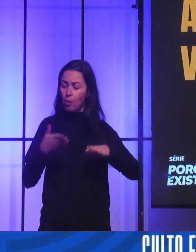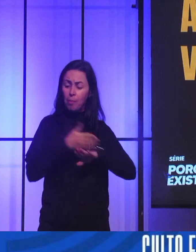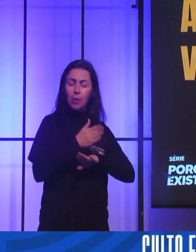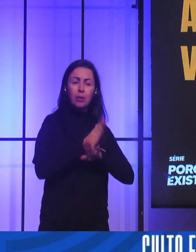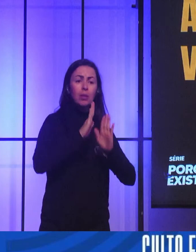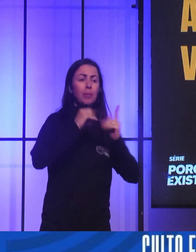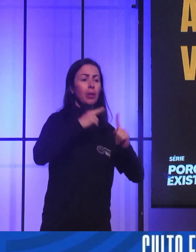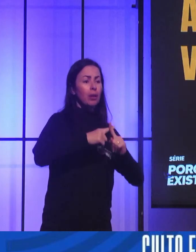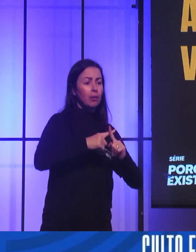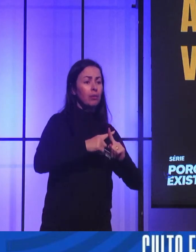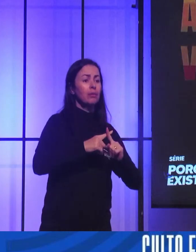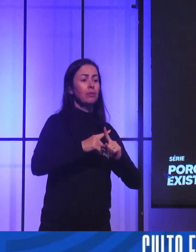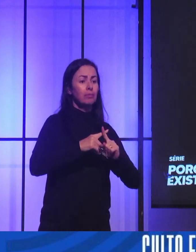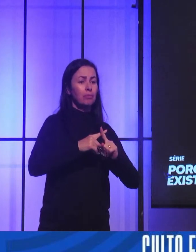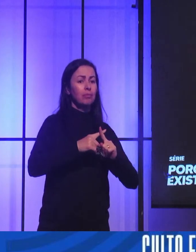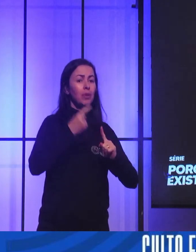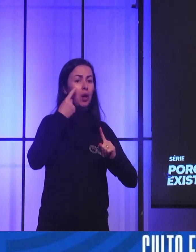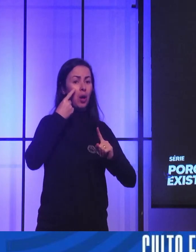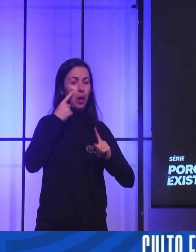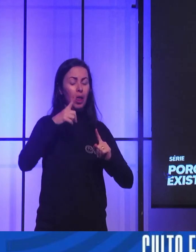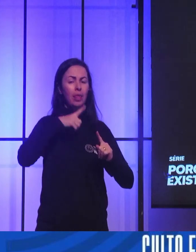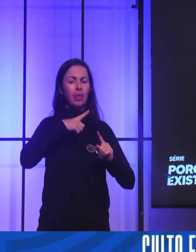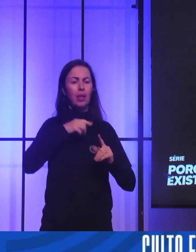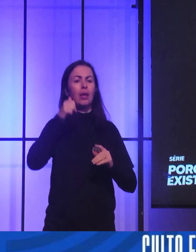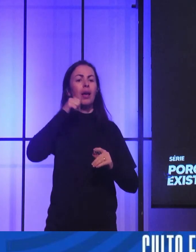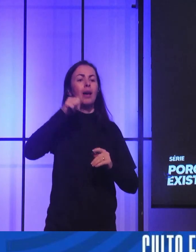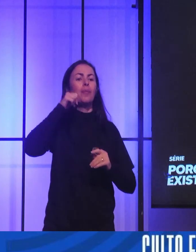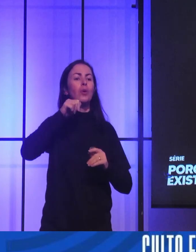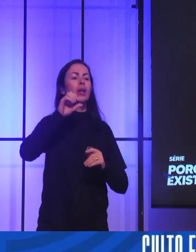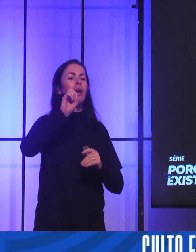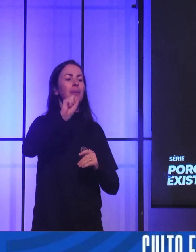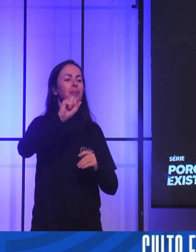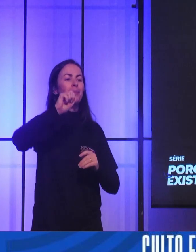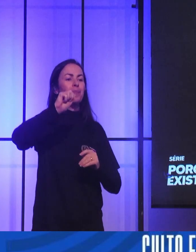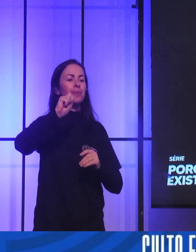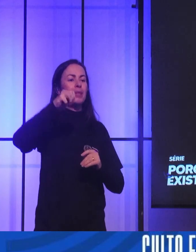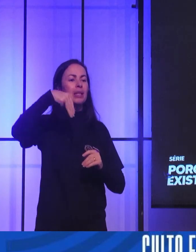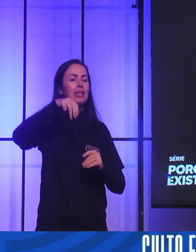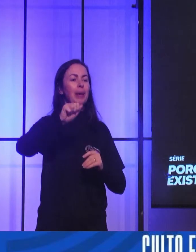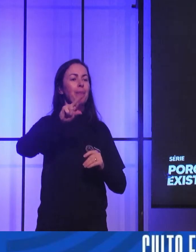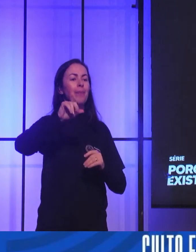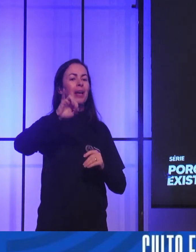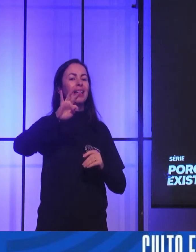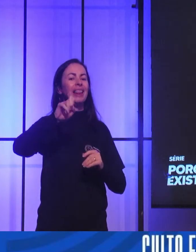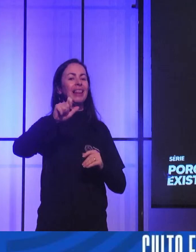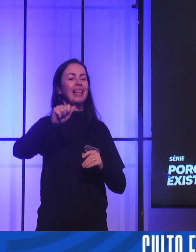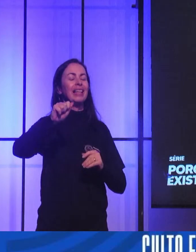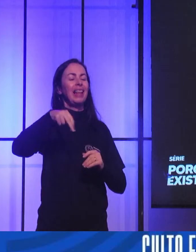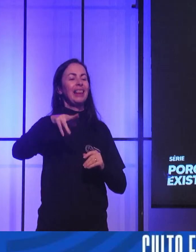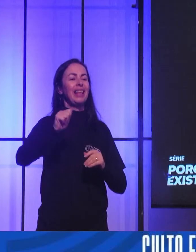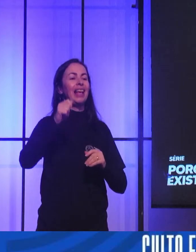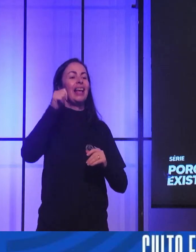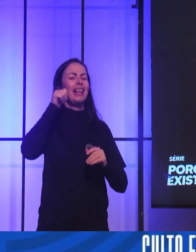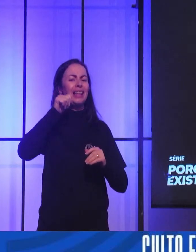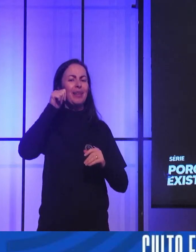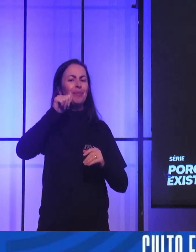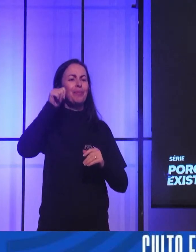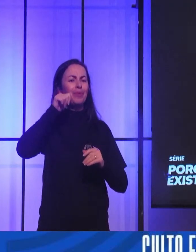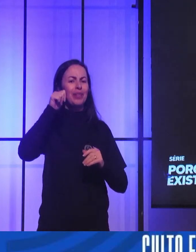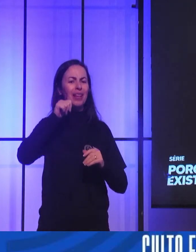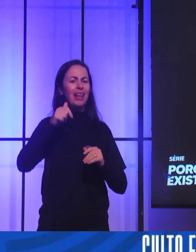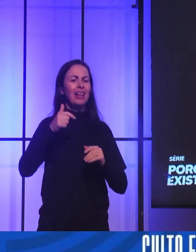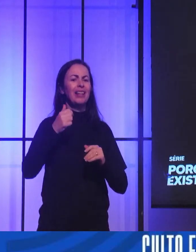A mulher samaritana se encontrou com Jesus naquele poço, vocês conhecem a história. Era o